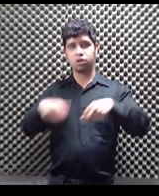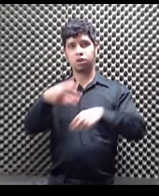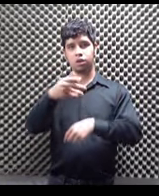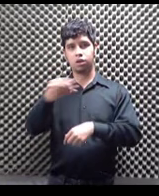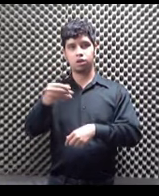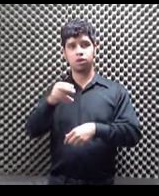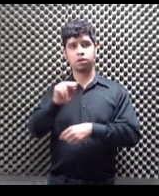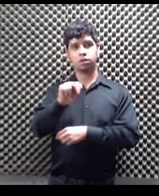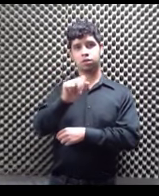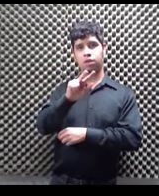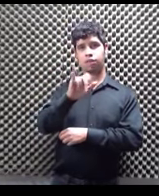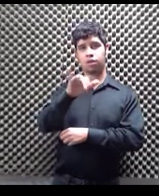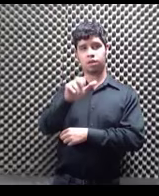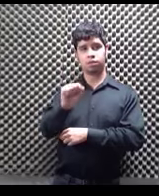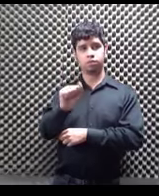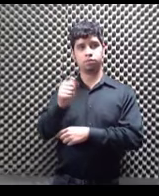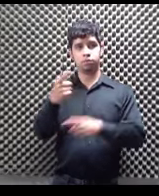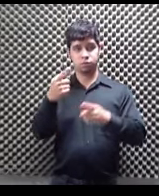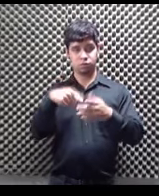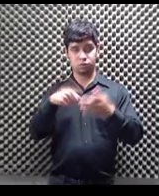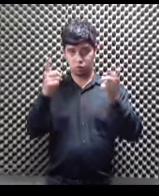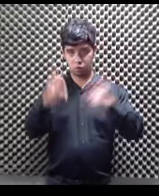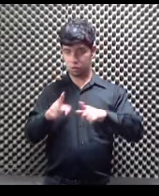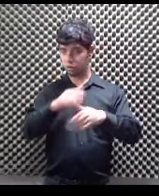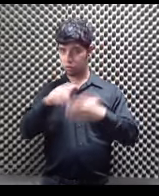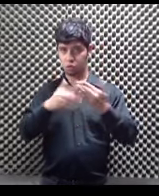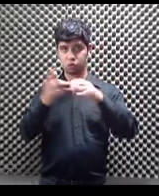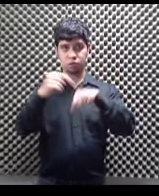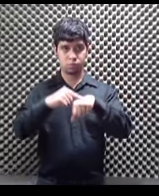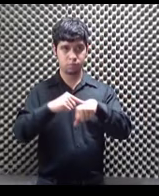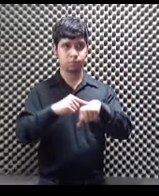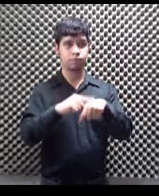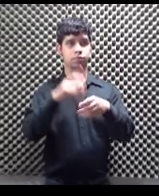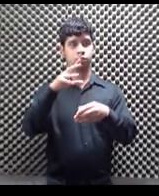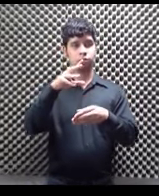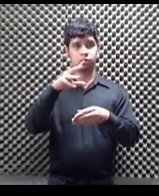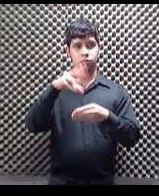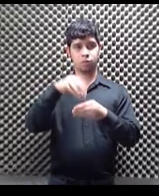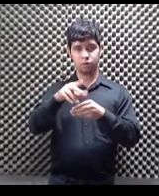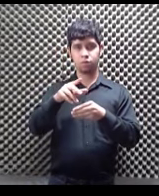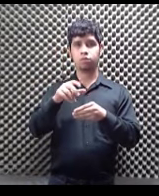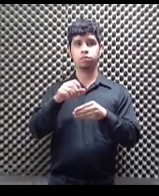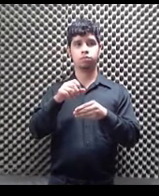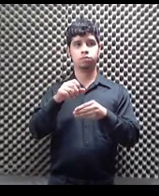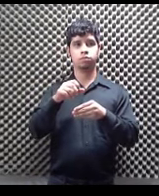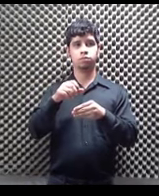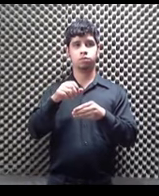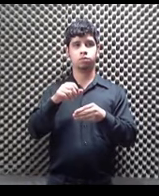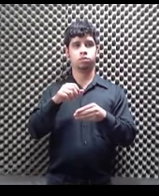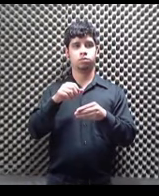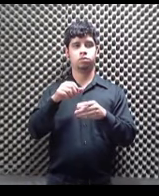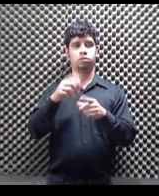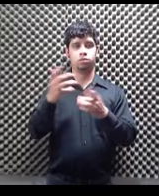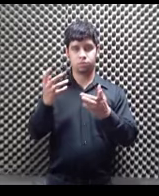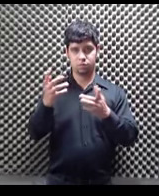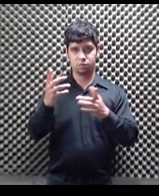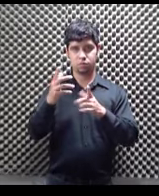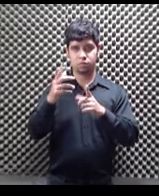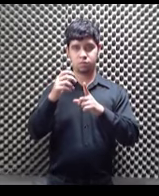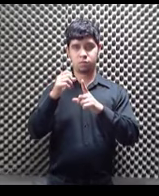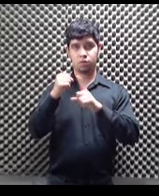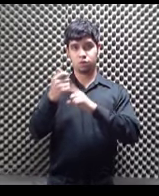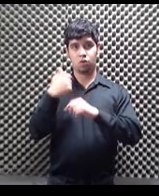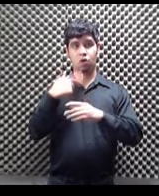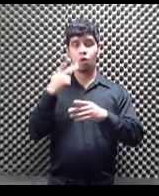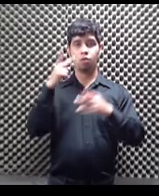fue para eso tantos lados? Sí. No, y que, claro, y que dentro de la situación política es más fácil tú tener una navajita cuchilla, que andar con una pistola por ahí.